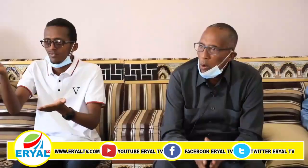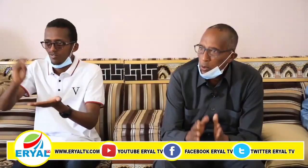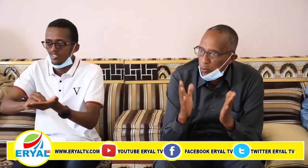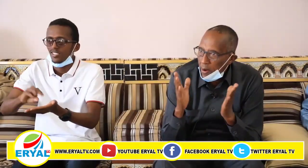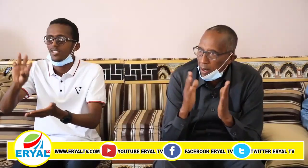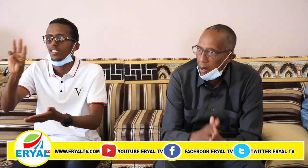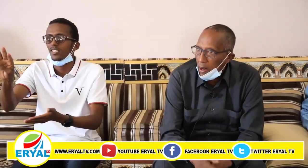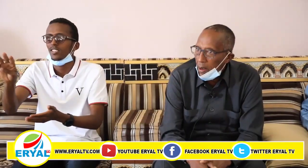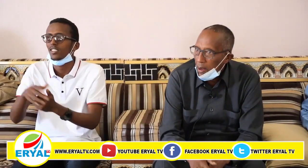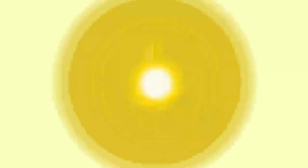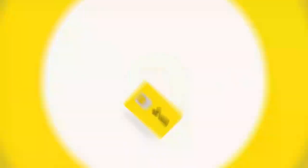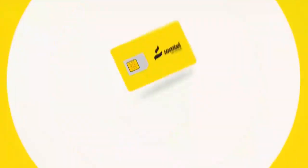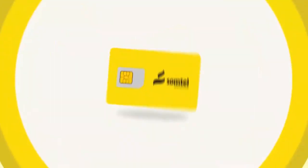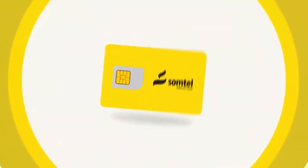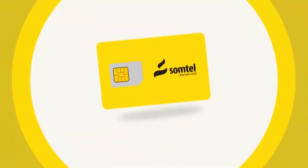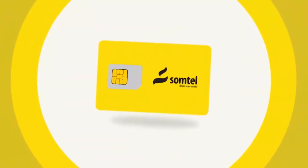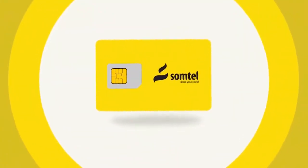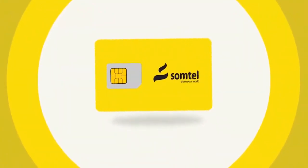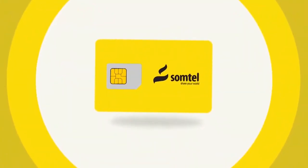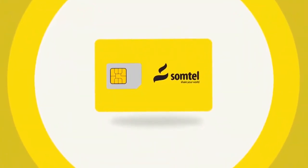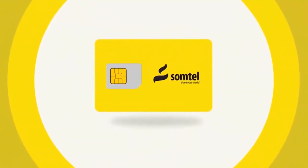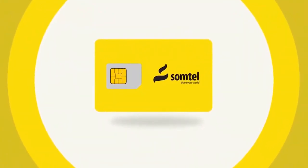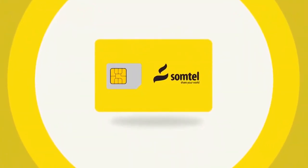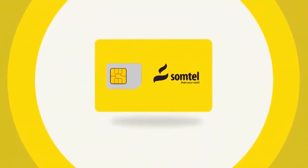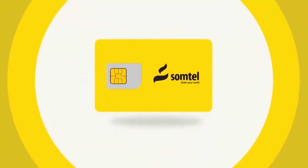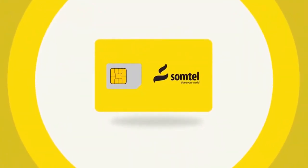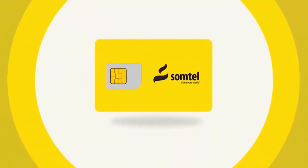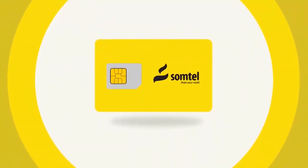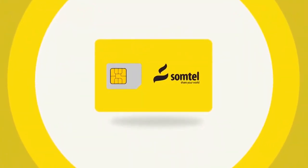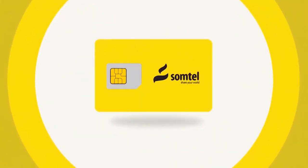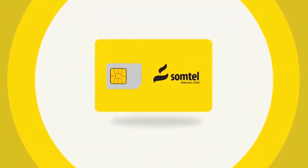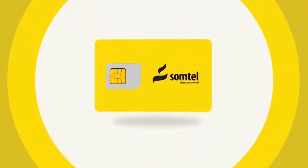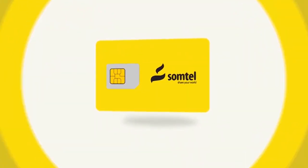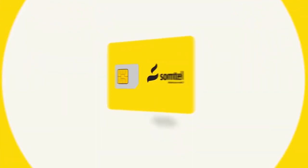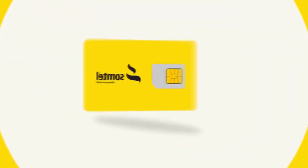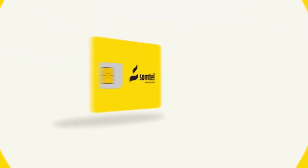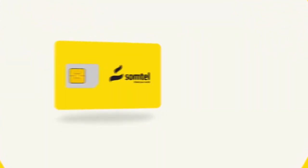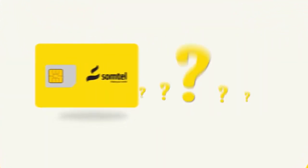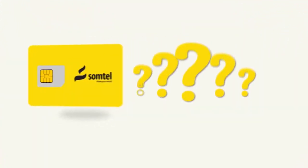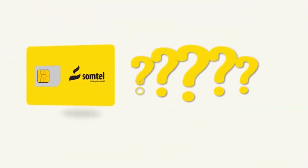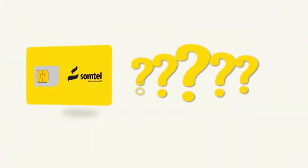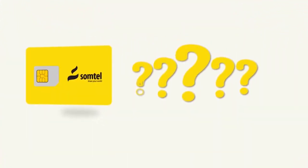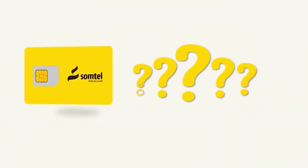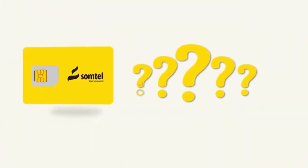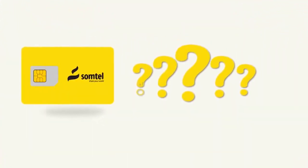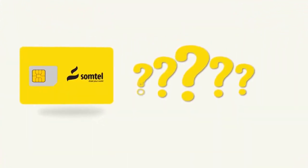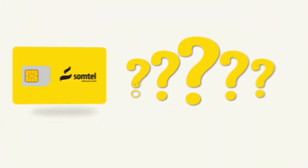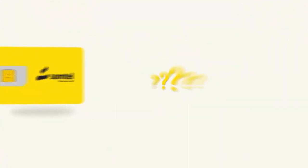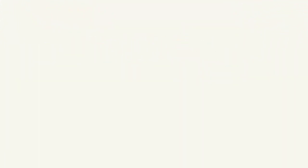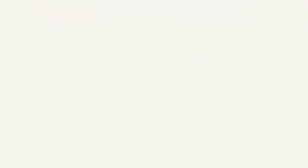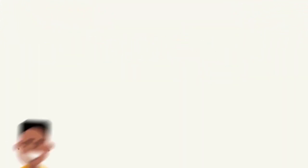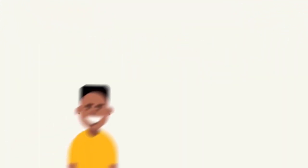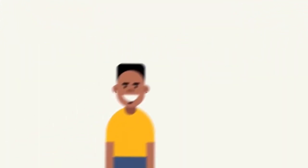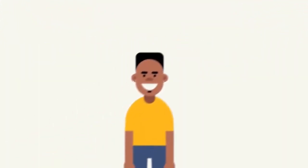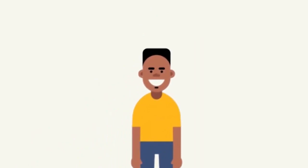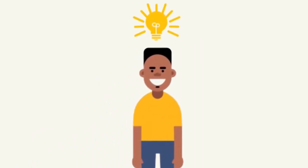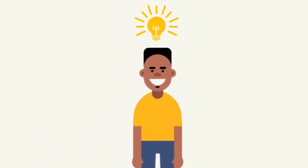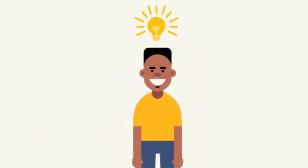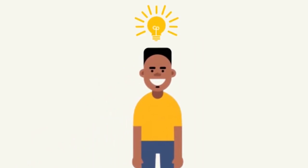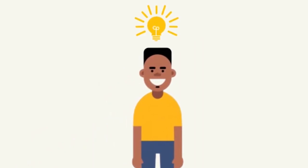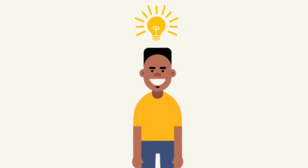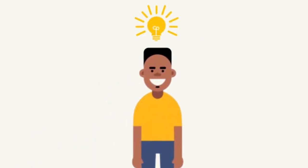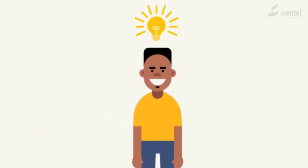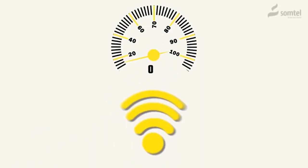tv hargeysa maxaad ka faa'iidaa inaad lacag ku shubato kaarkaaga somtel